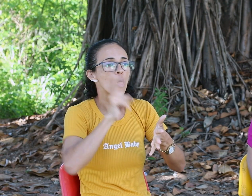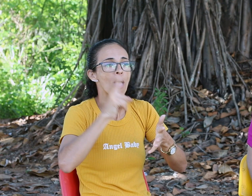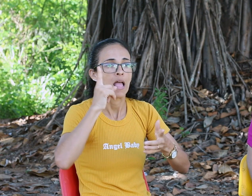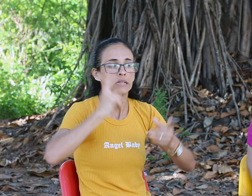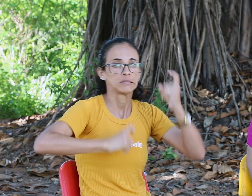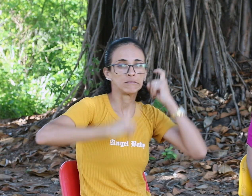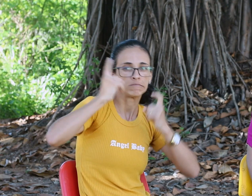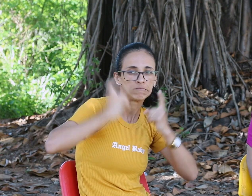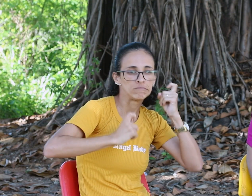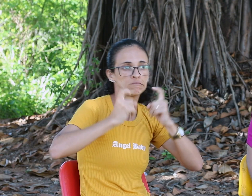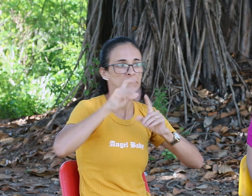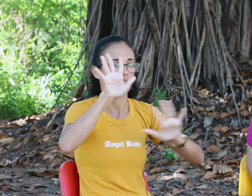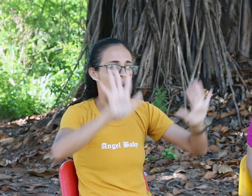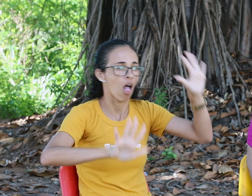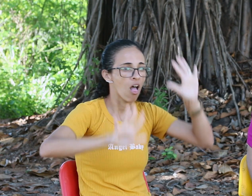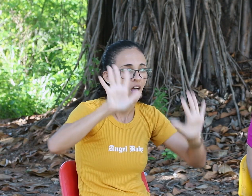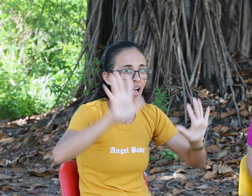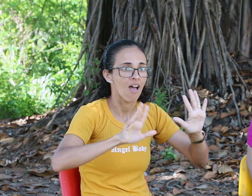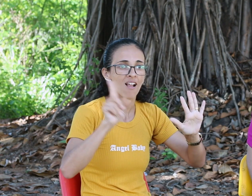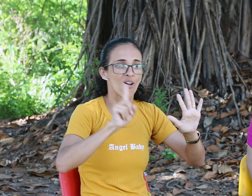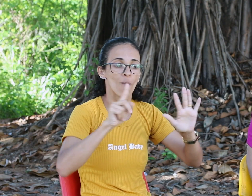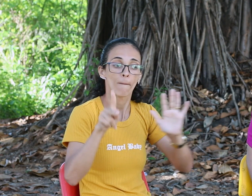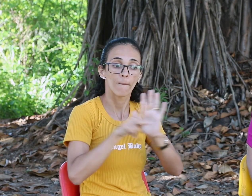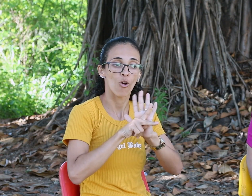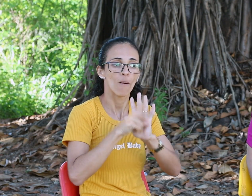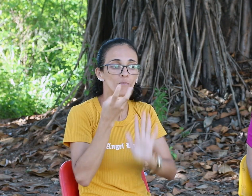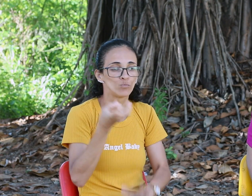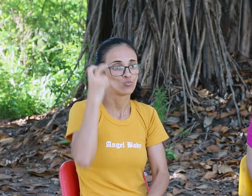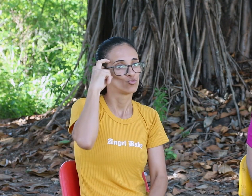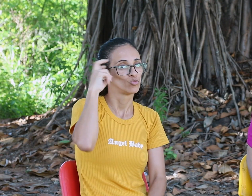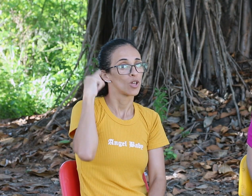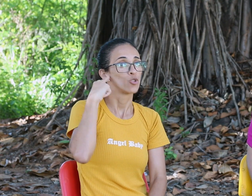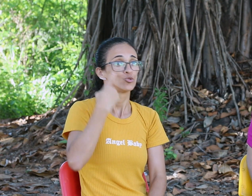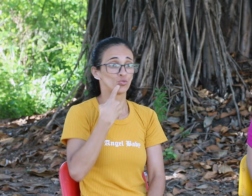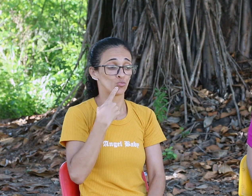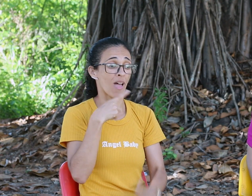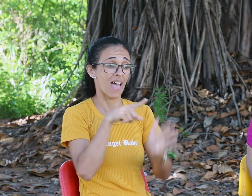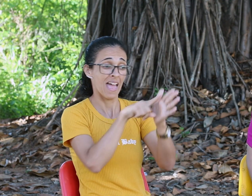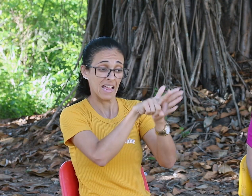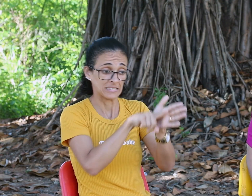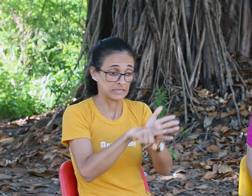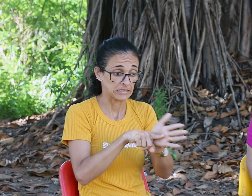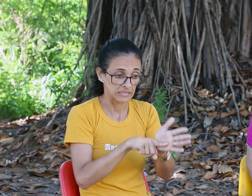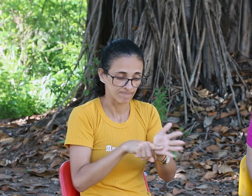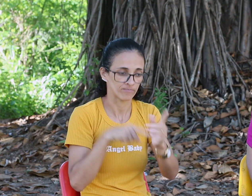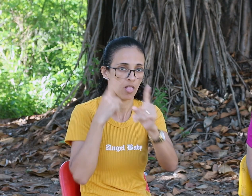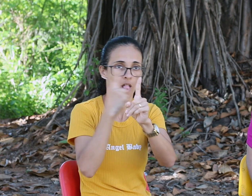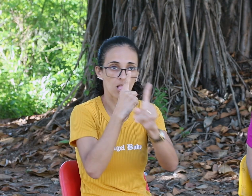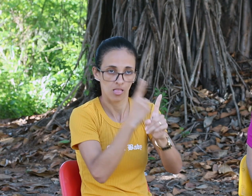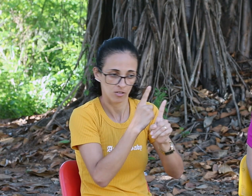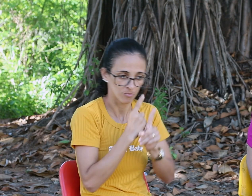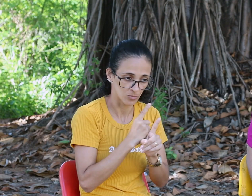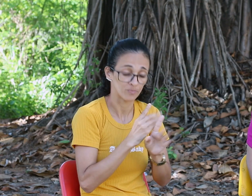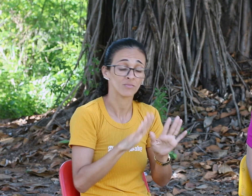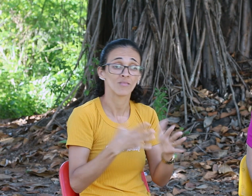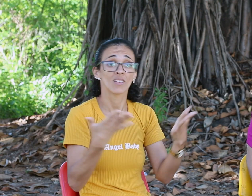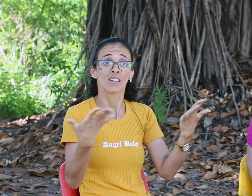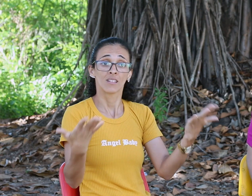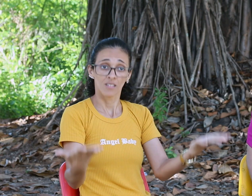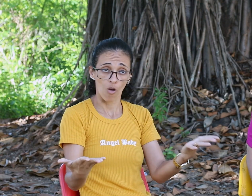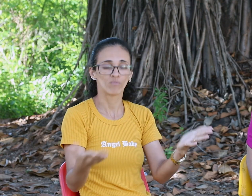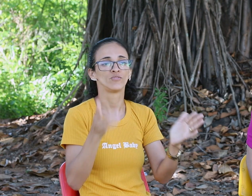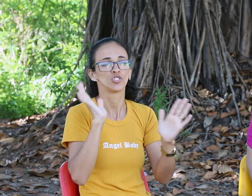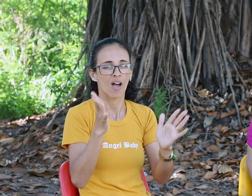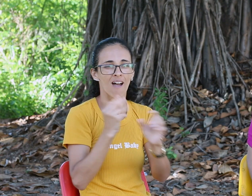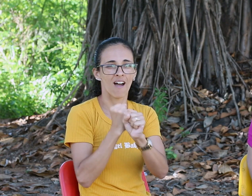que ele pesquisou a questão da Libras e viu que a Libras não era mímica, não era gesto. E tinha uma cultura, tinha uma língua.